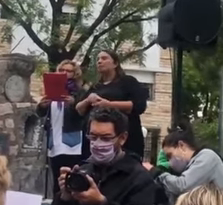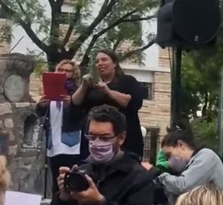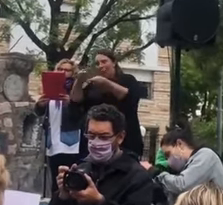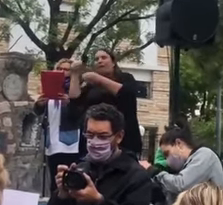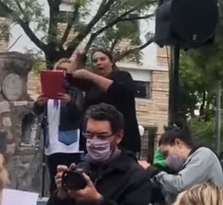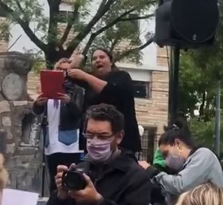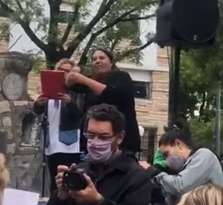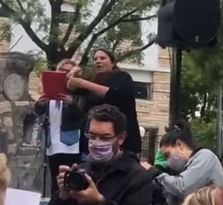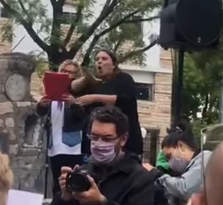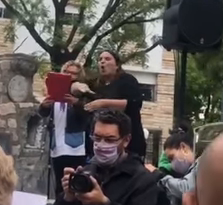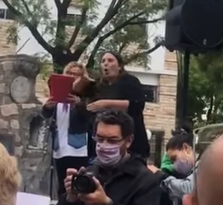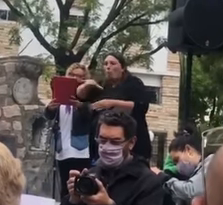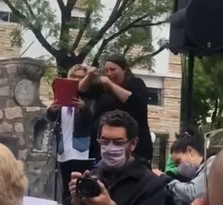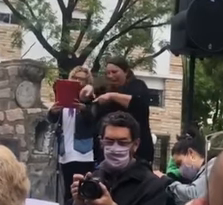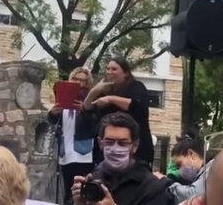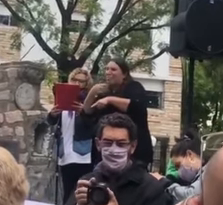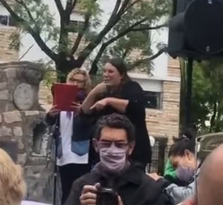comunero del Frente de Todos.